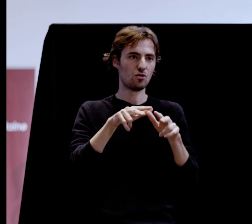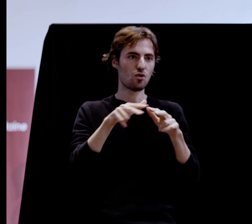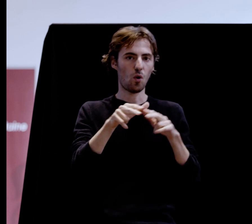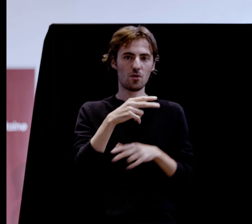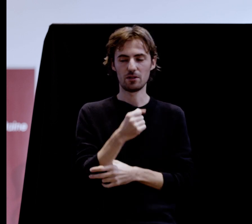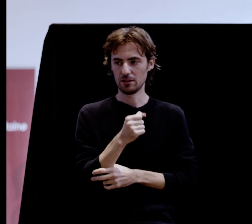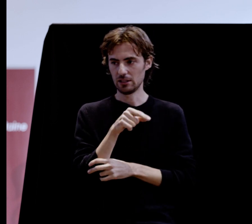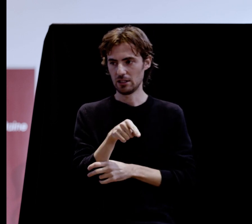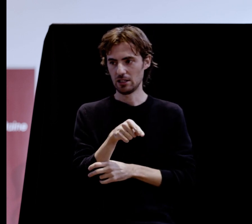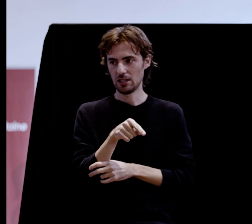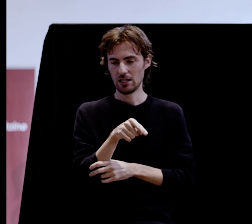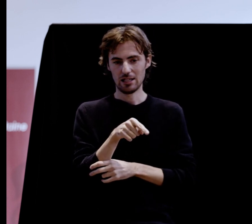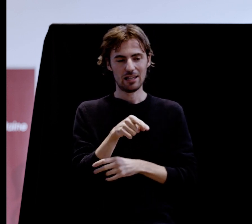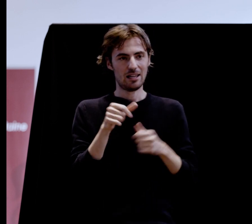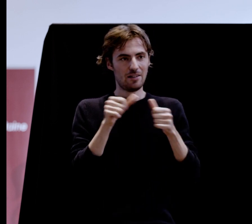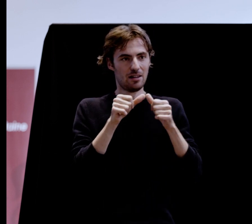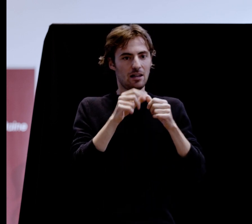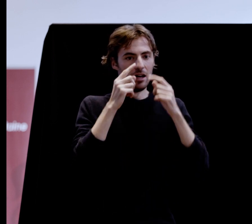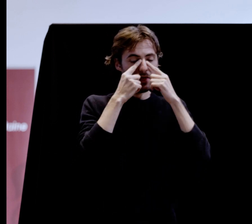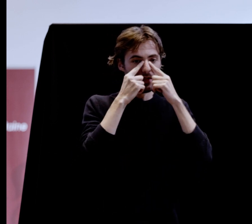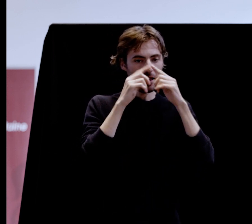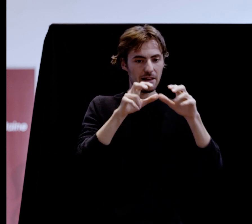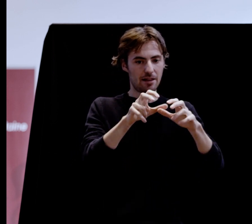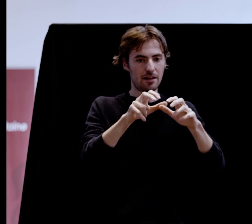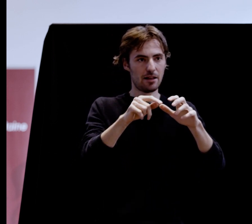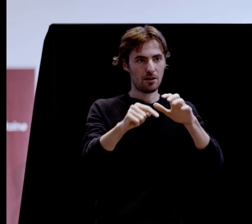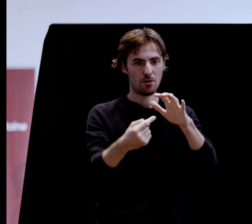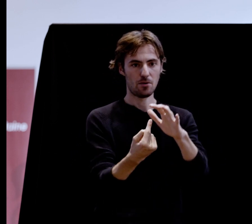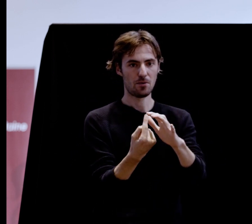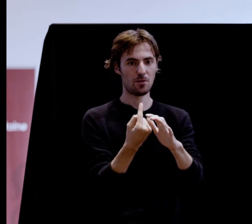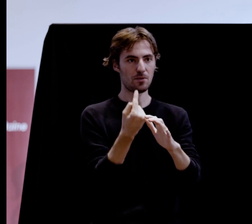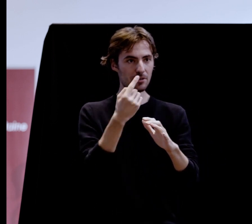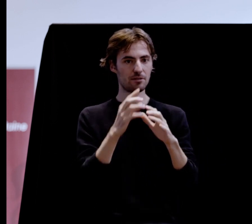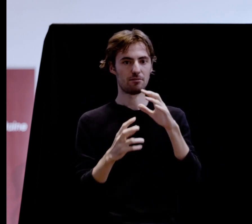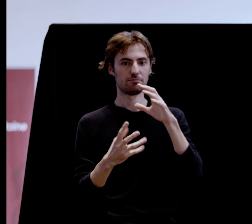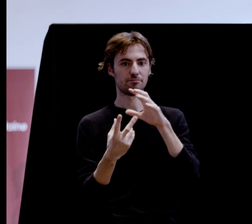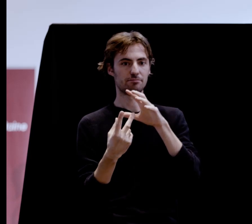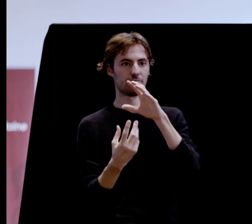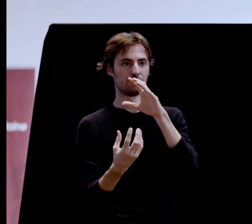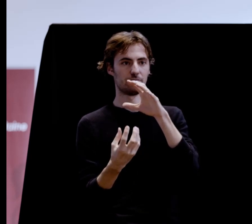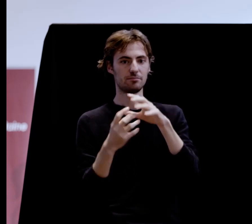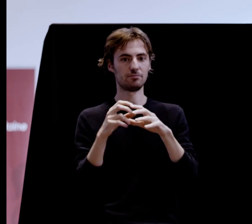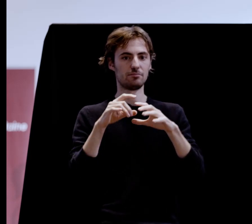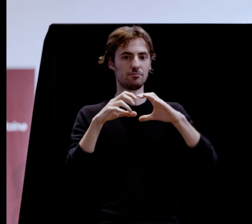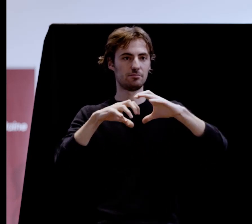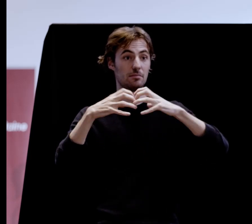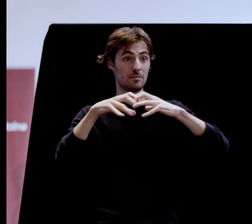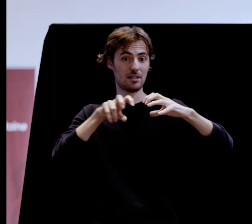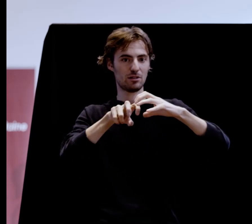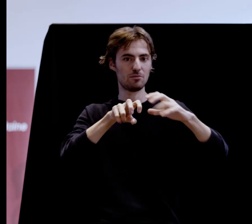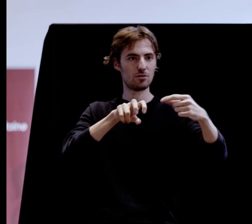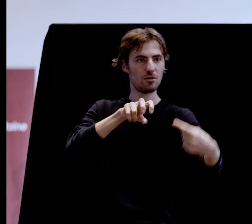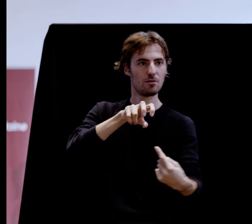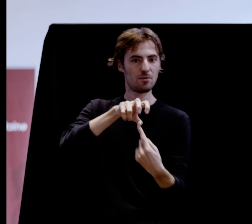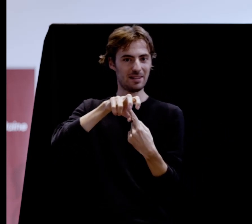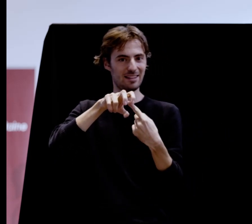migrer de la base du nez jusqu'à l'hypothalamus dans le cerveau. Et ceci le long